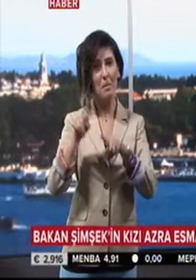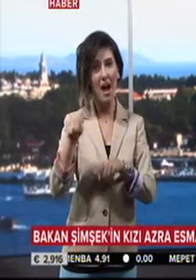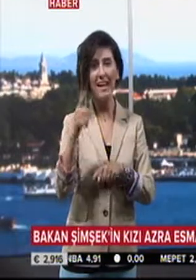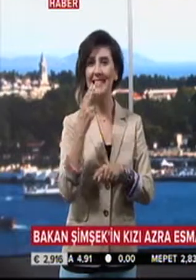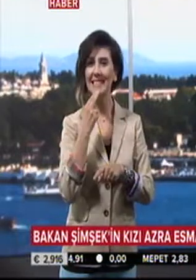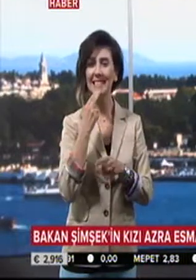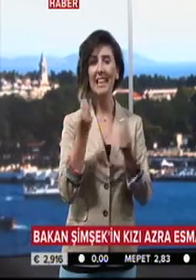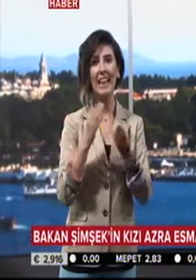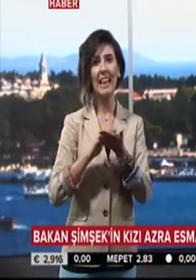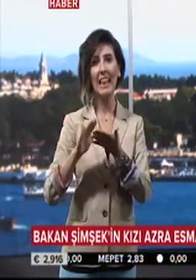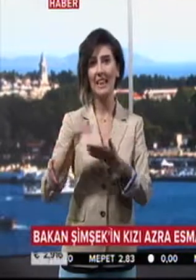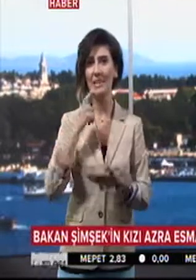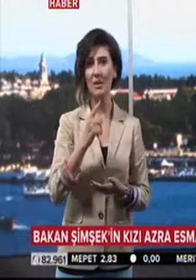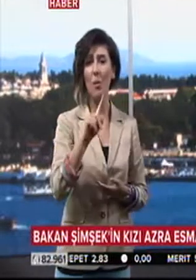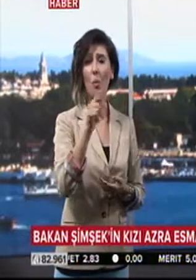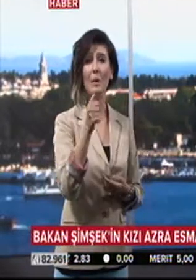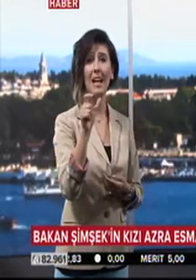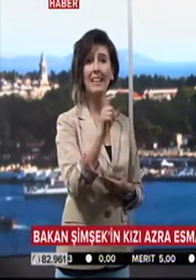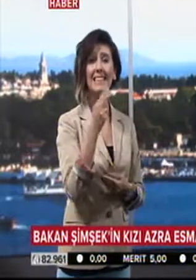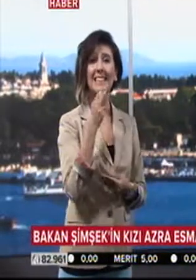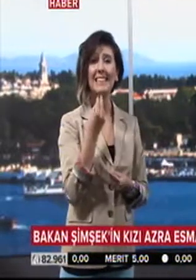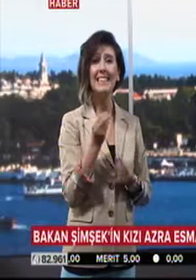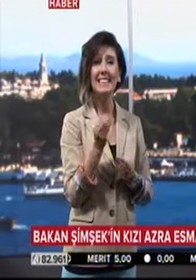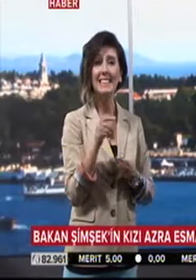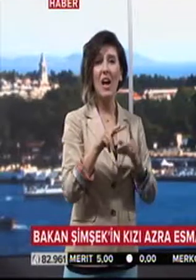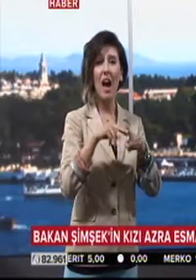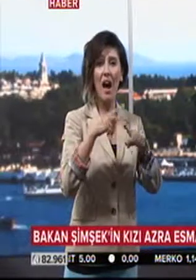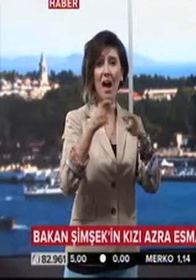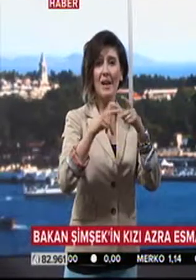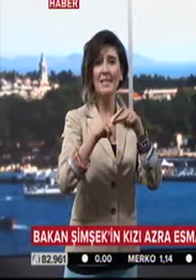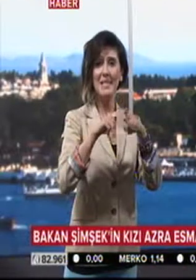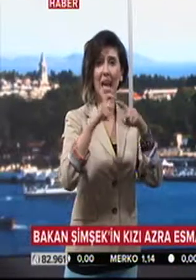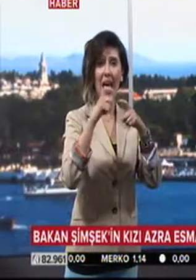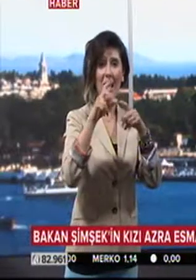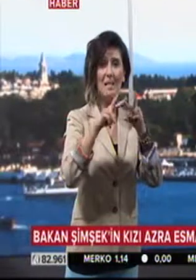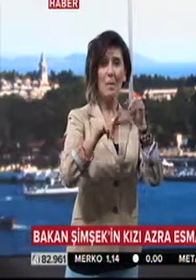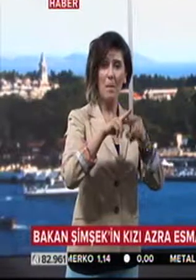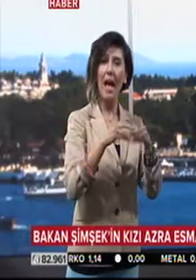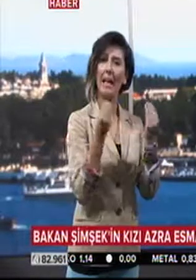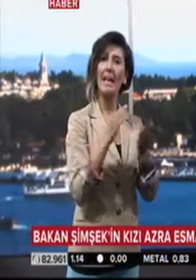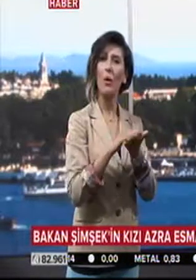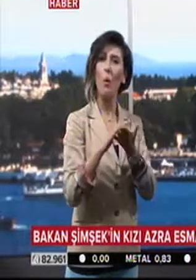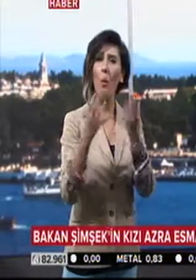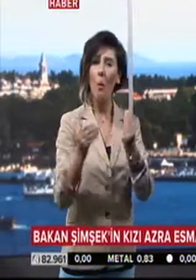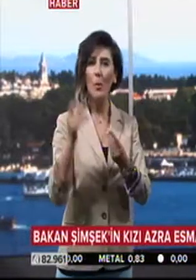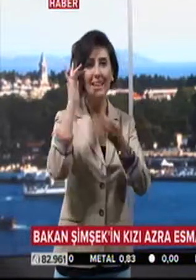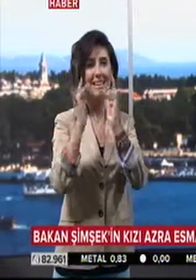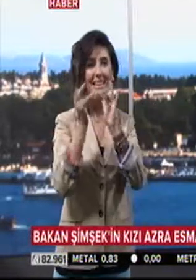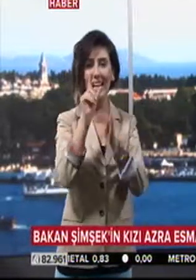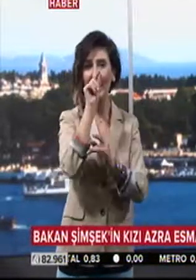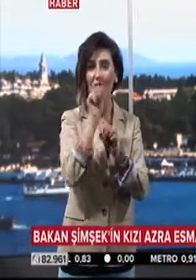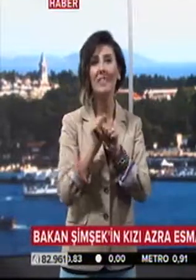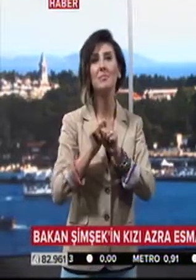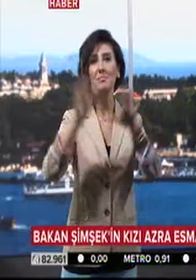başladığını açıkladı. Şimşek, 16 aylık kızı Azra Esma'nın iyileşmeye başladığını sosyal paylaşım